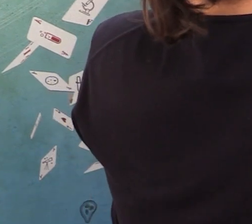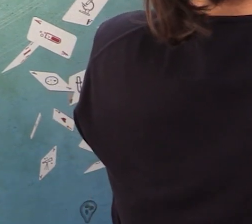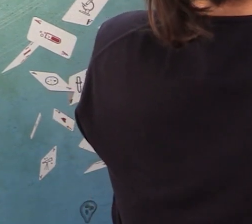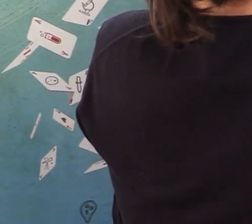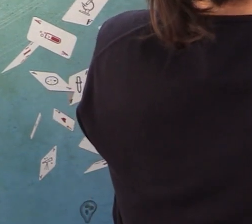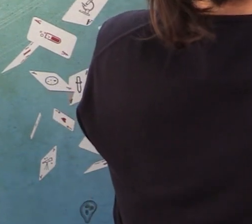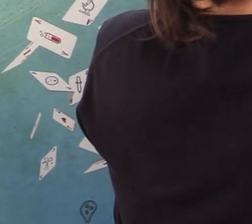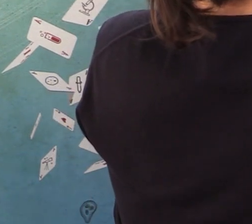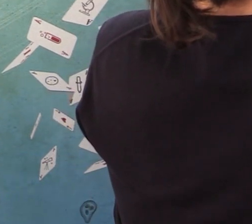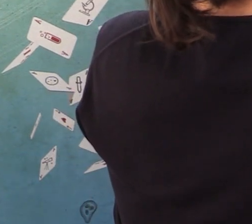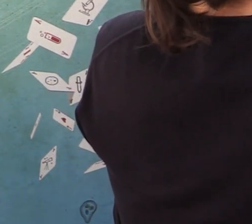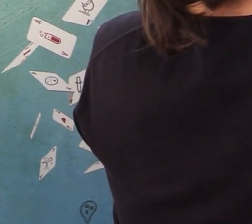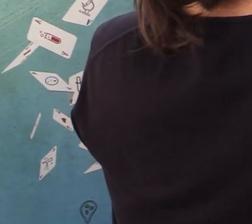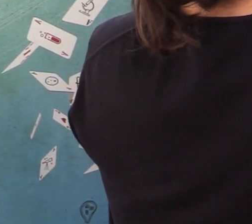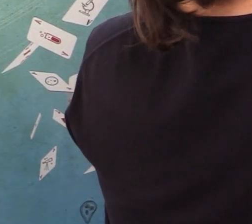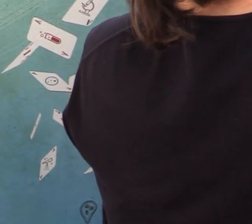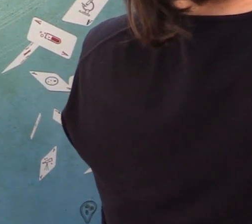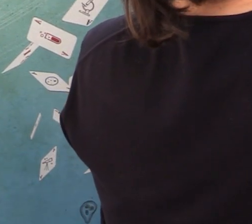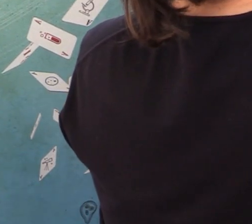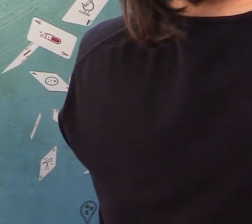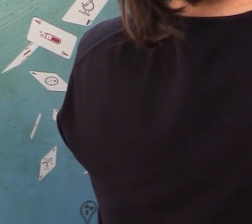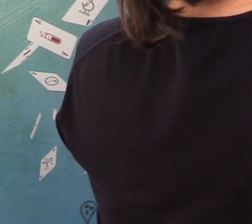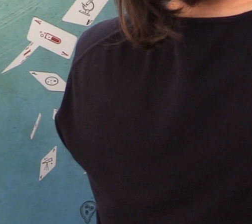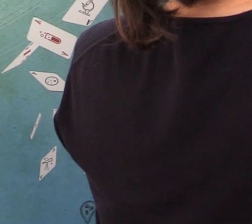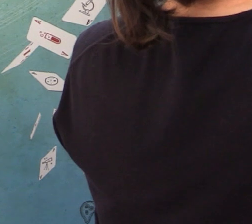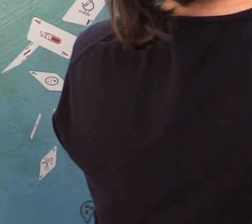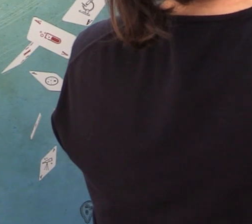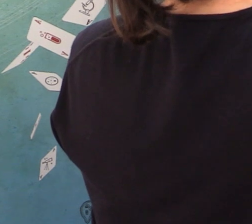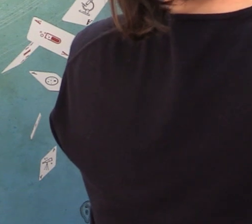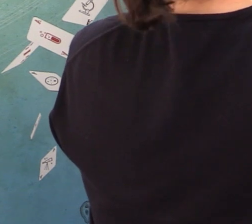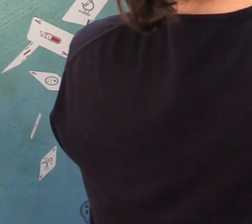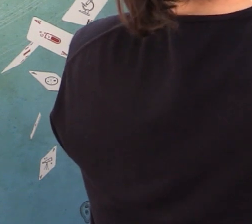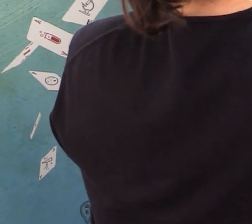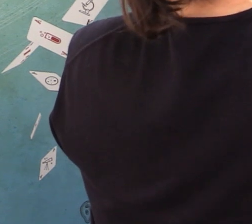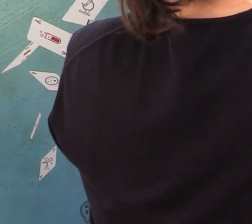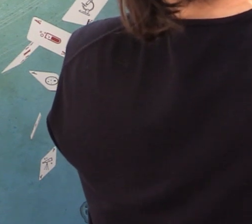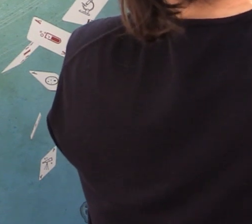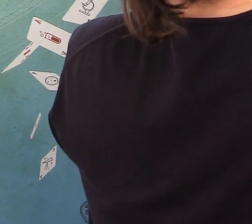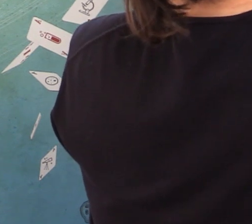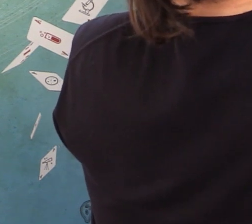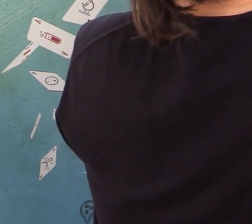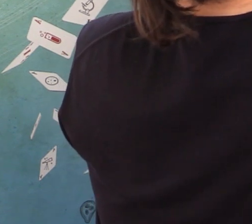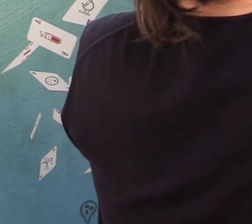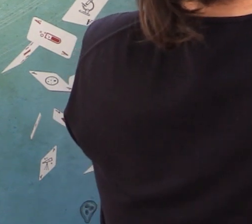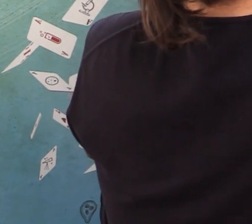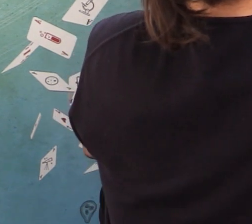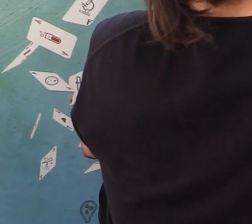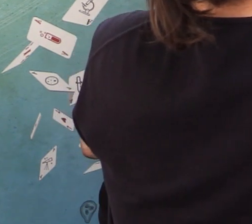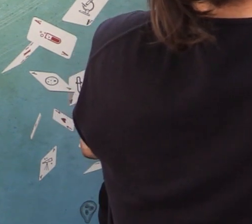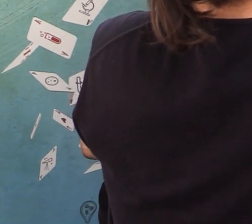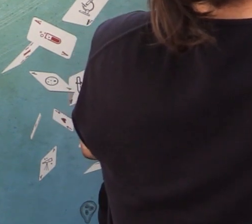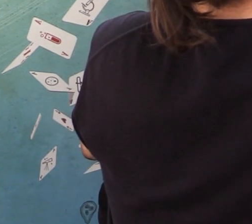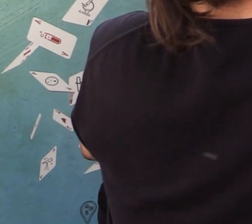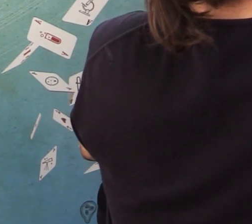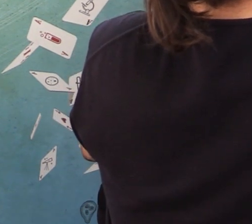me hace una revisión, por ejemplo, yo le pido una revisión general, el médico, claro, yo no sé, que él no me